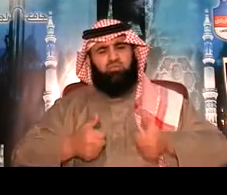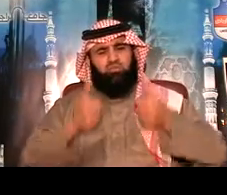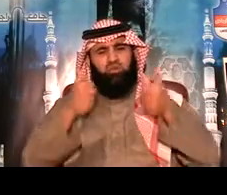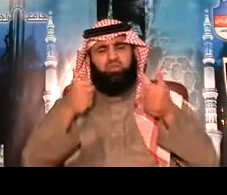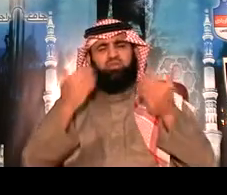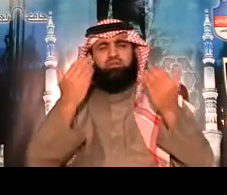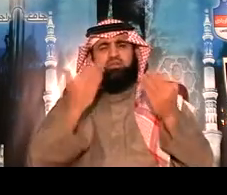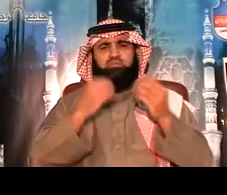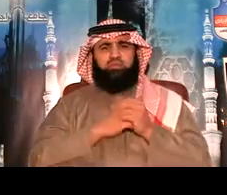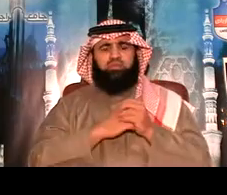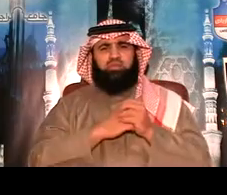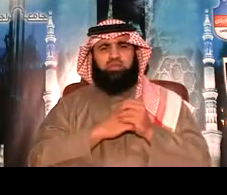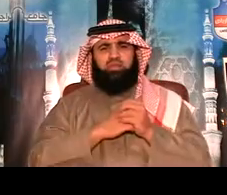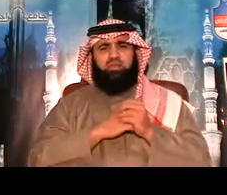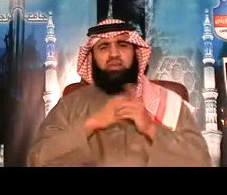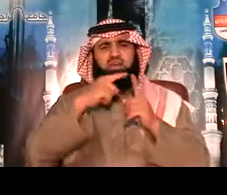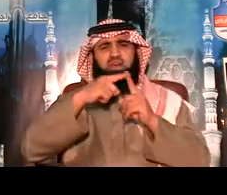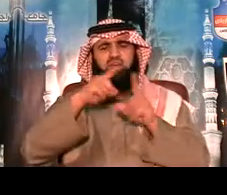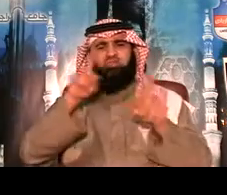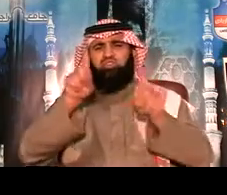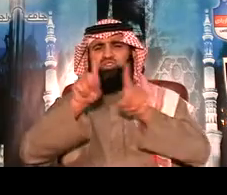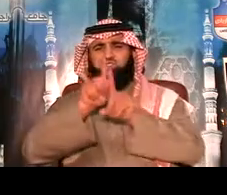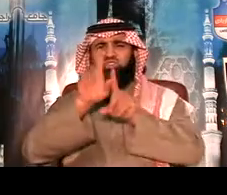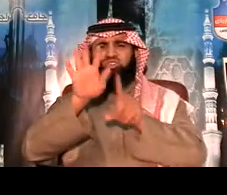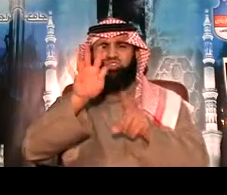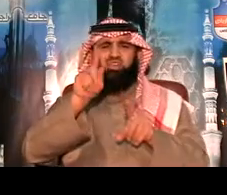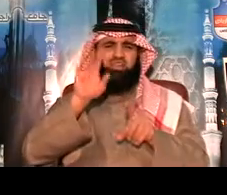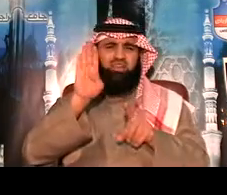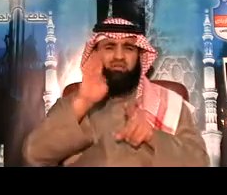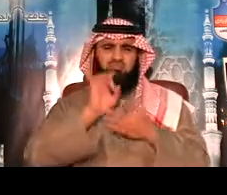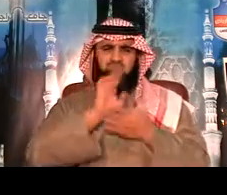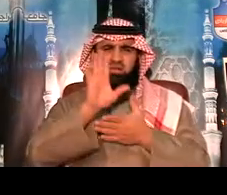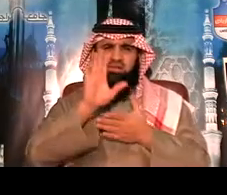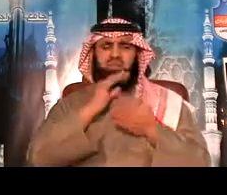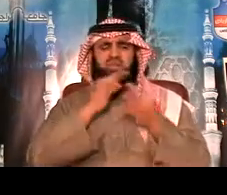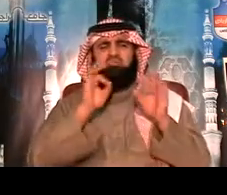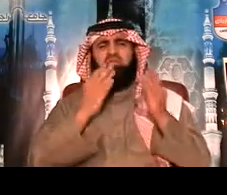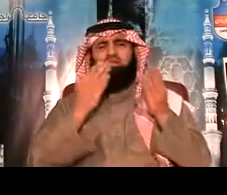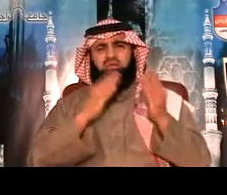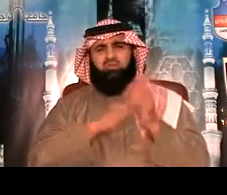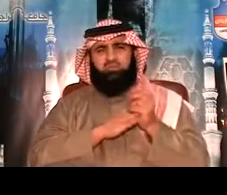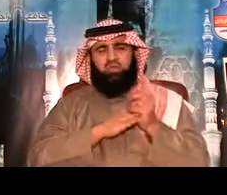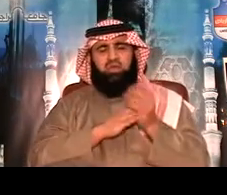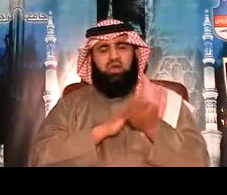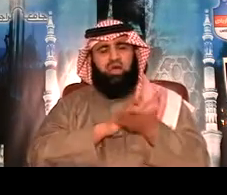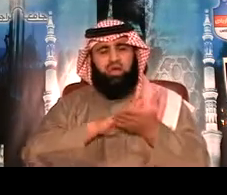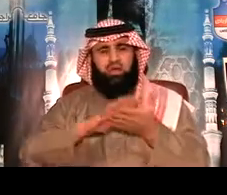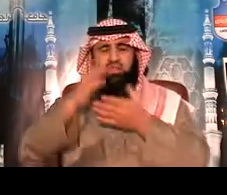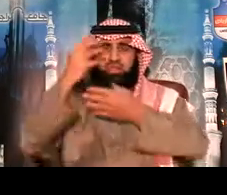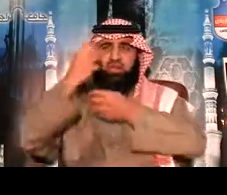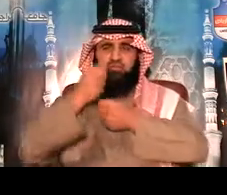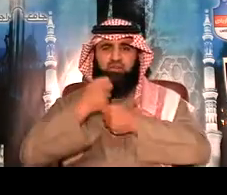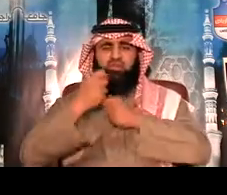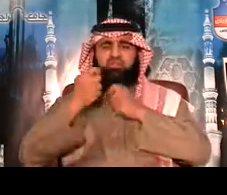المسلمين وأذل الشرك والمشركين ودمر أعداء الدين. آمنا في أوطاننا وأصلح اللهم أئمتنا